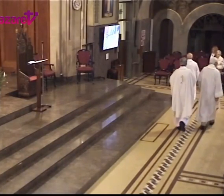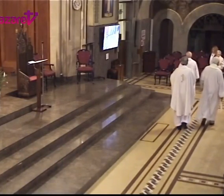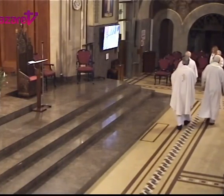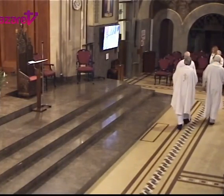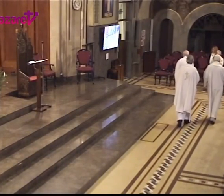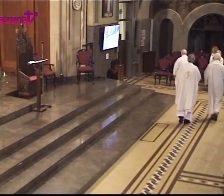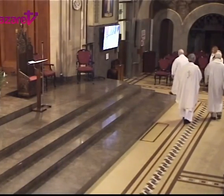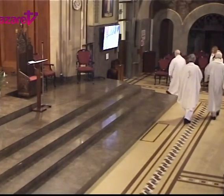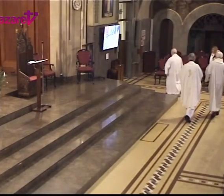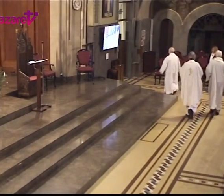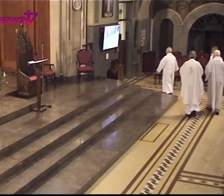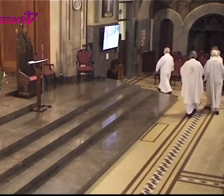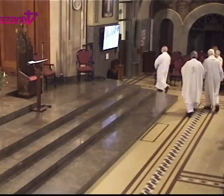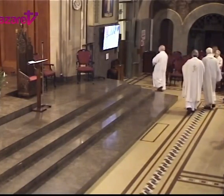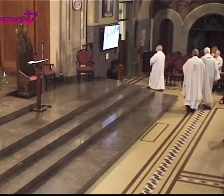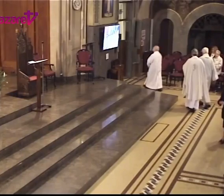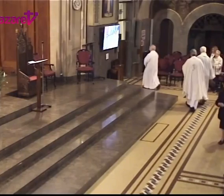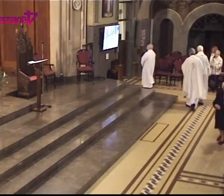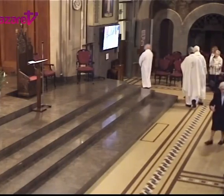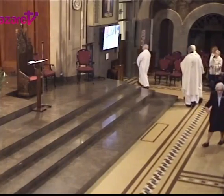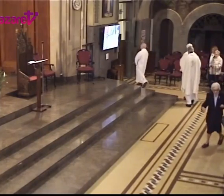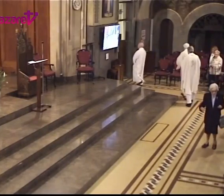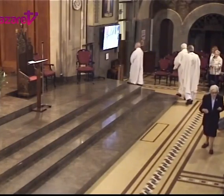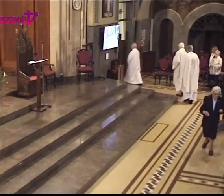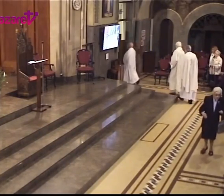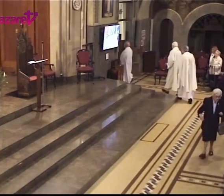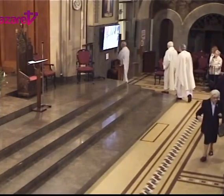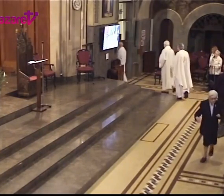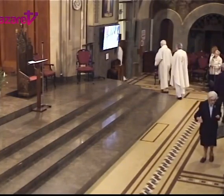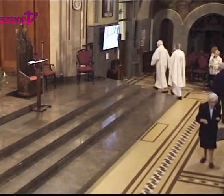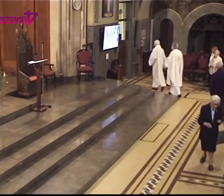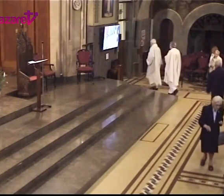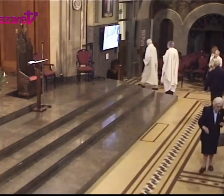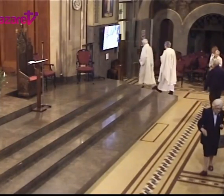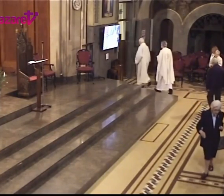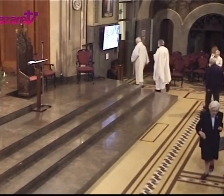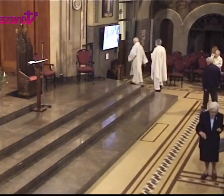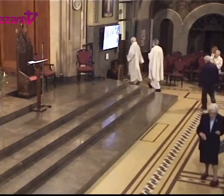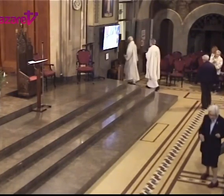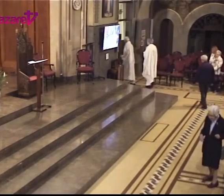resplandores que en el cielo tan solo te aman